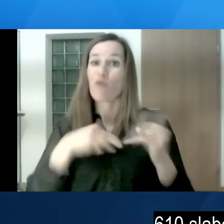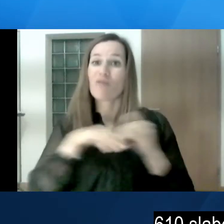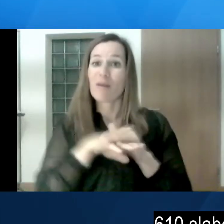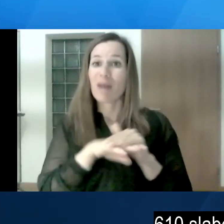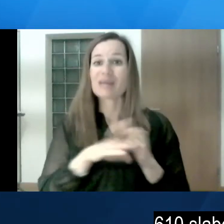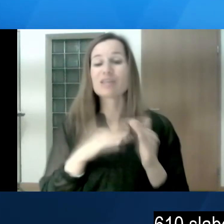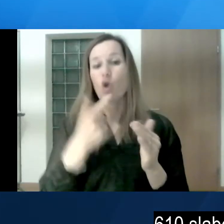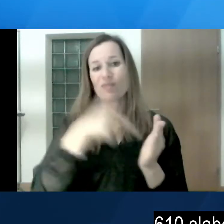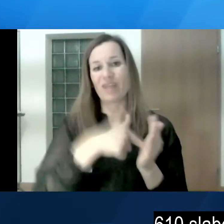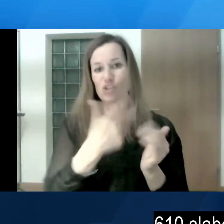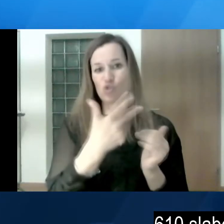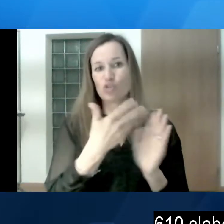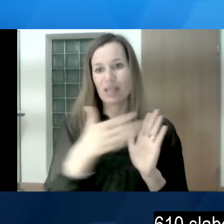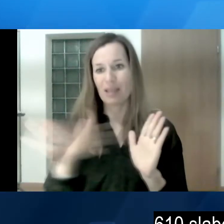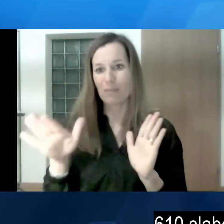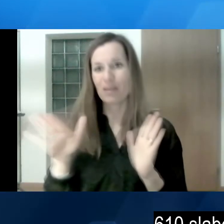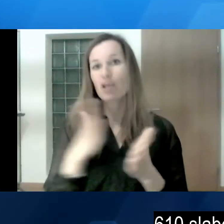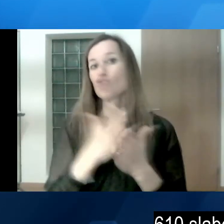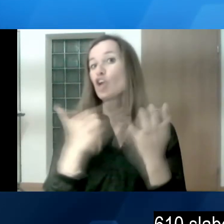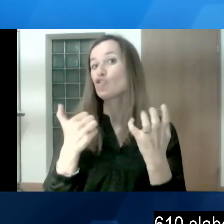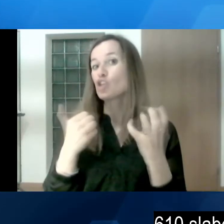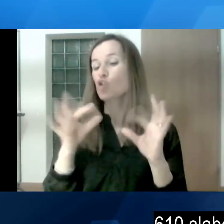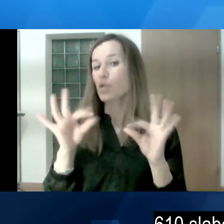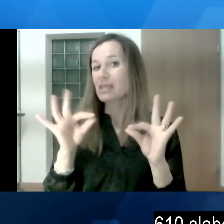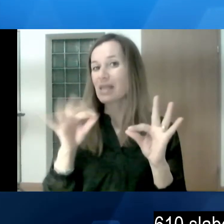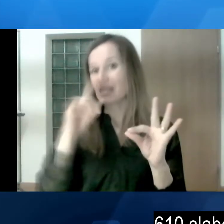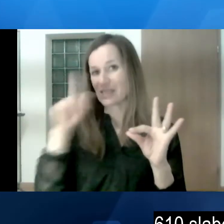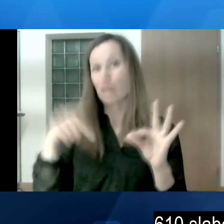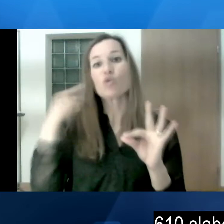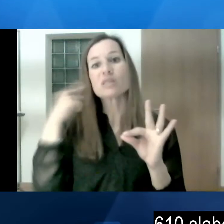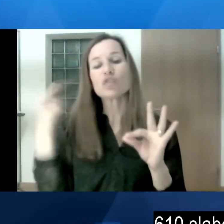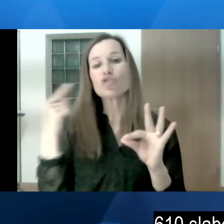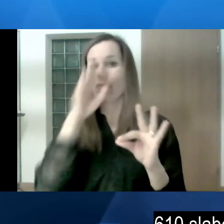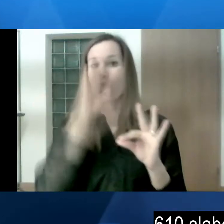2003, 610 slaboslišnih in naglušnih oseb,